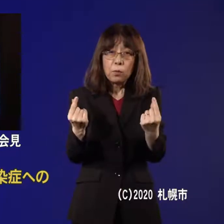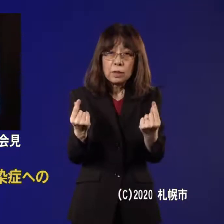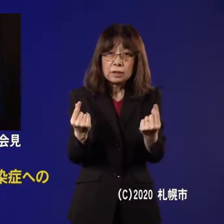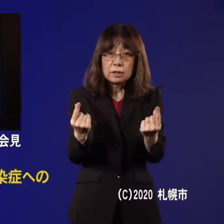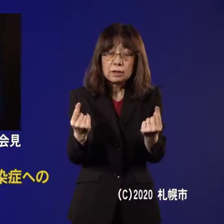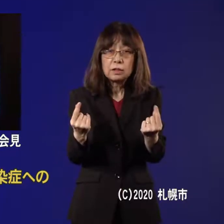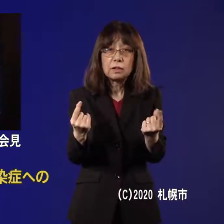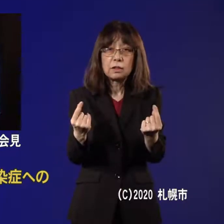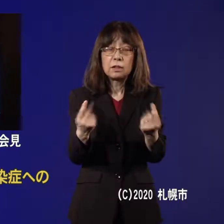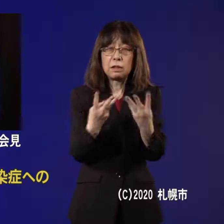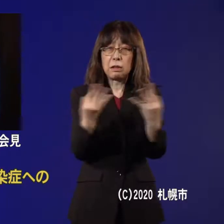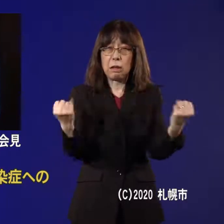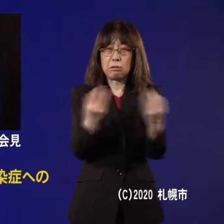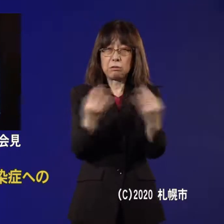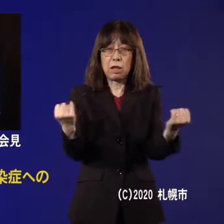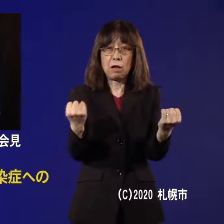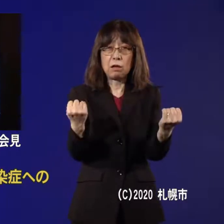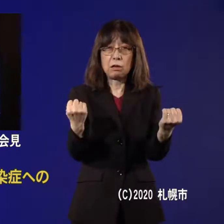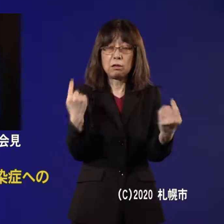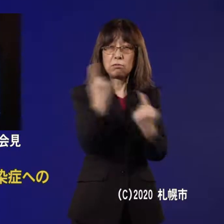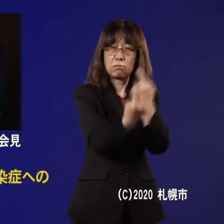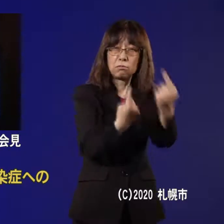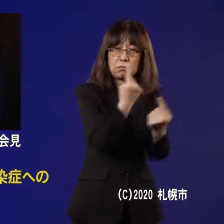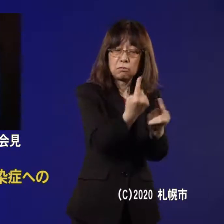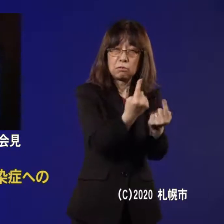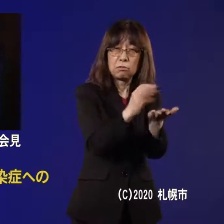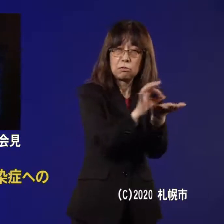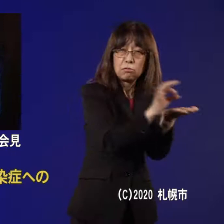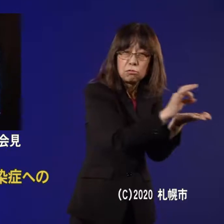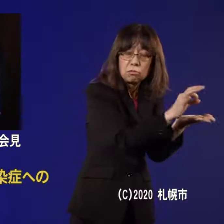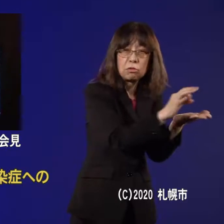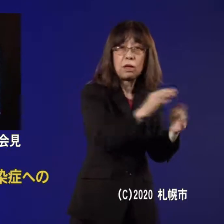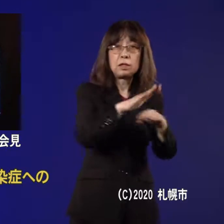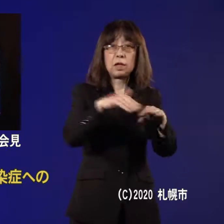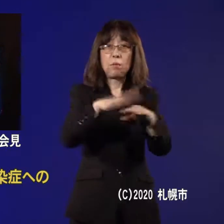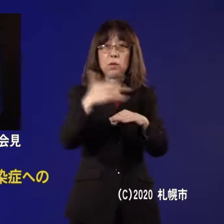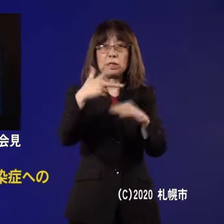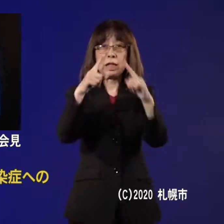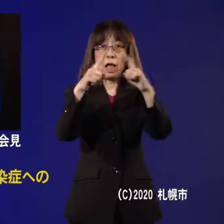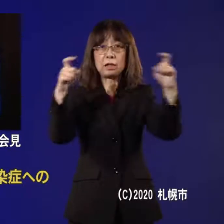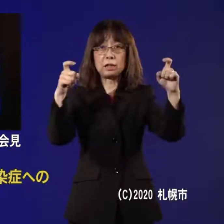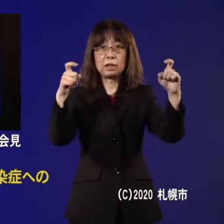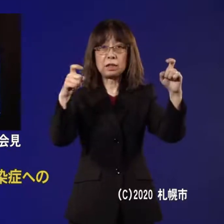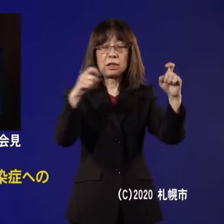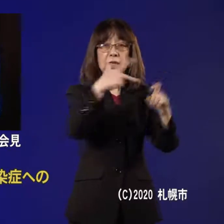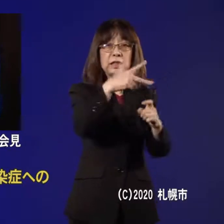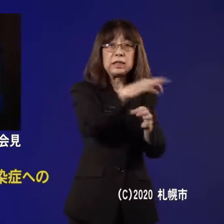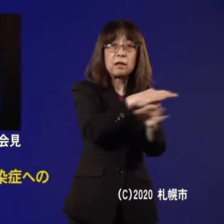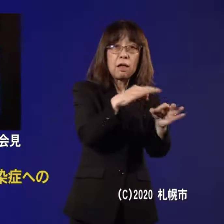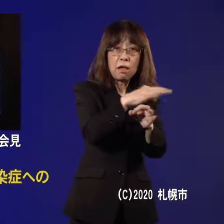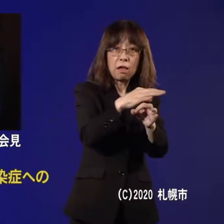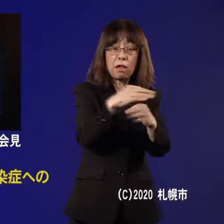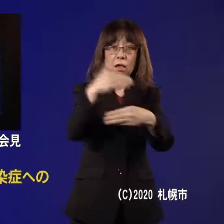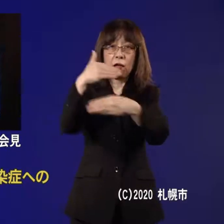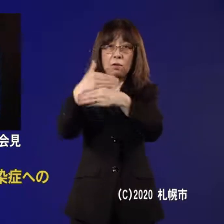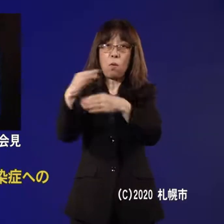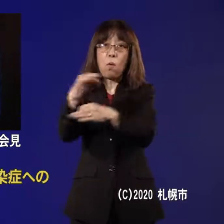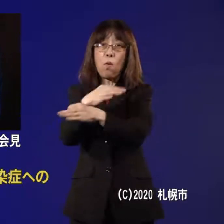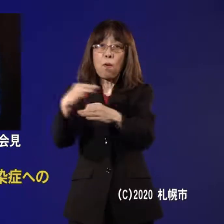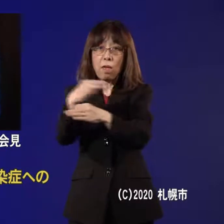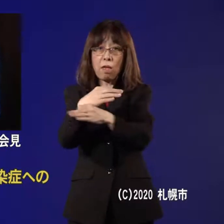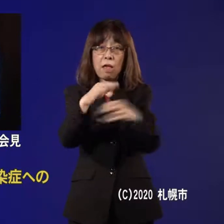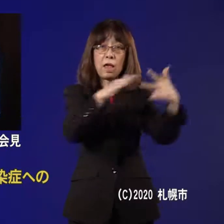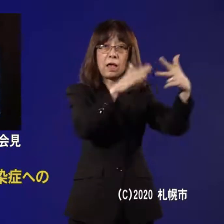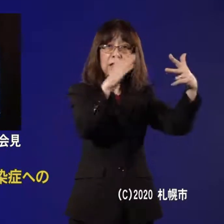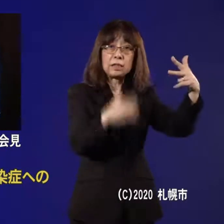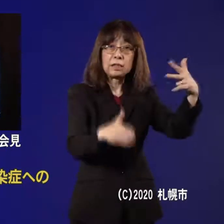不特定多数の人が利用する札幌市内にある市営あるいは道営の施設についての閉館を